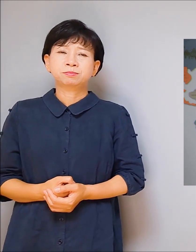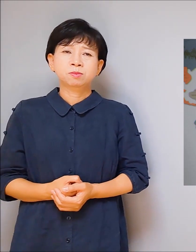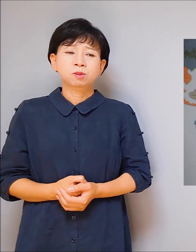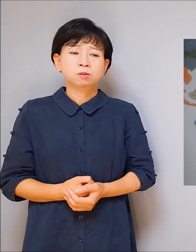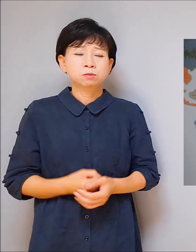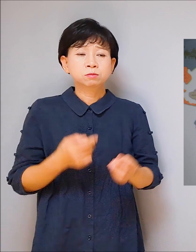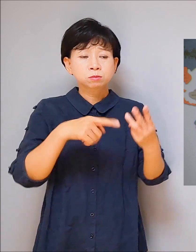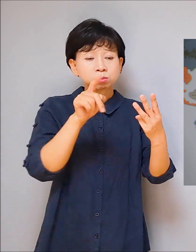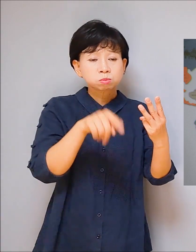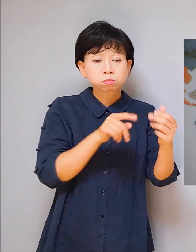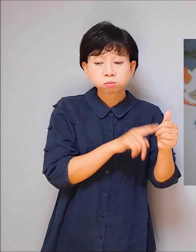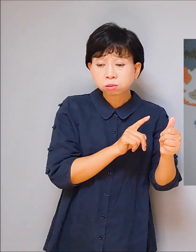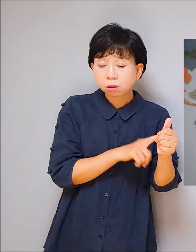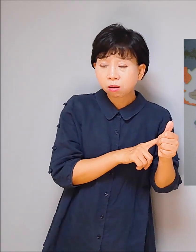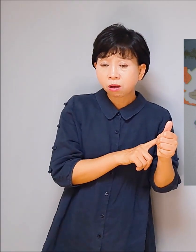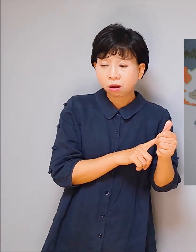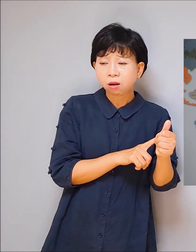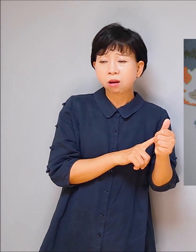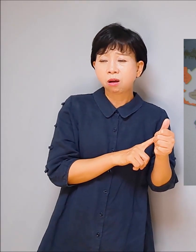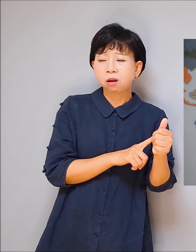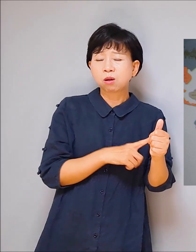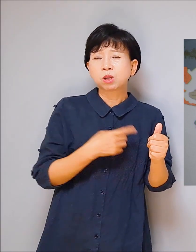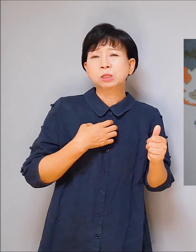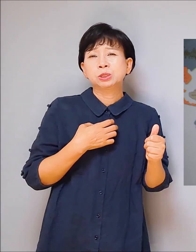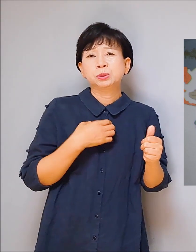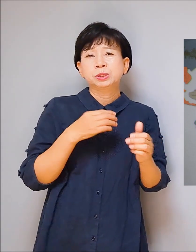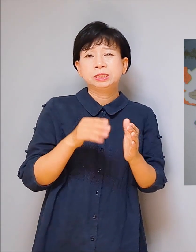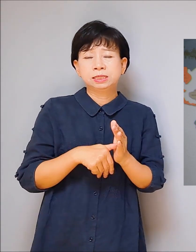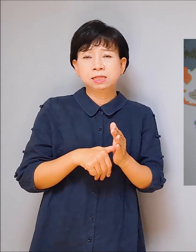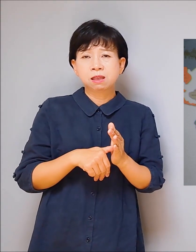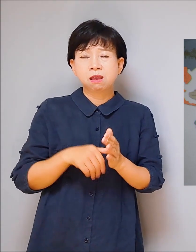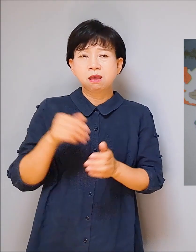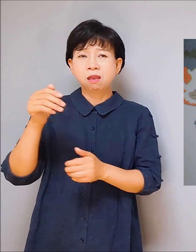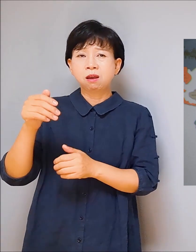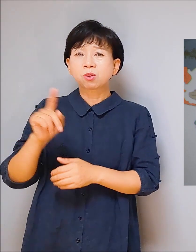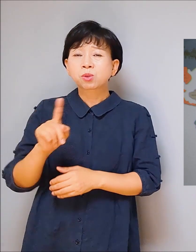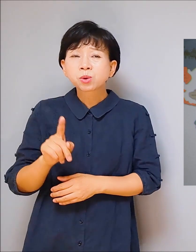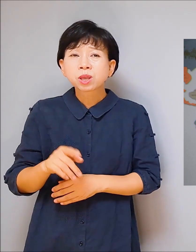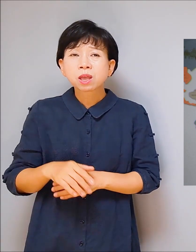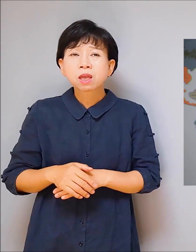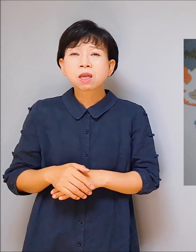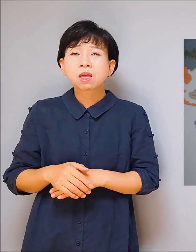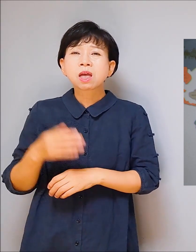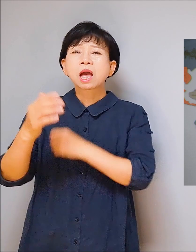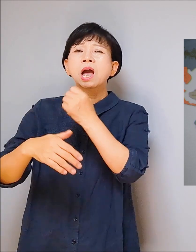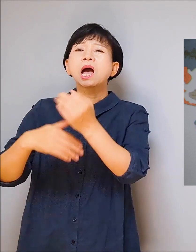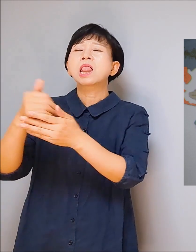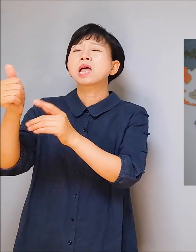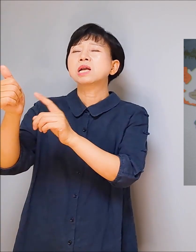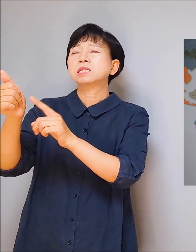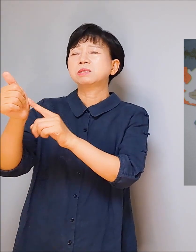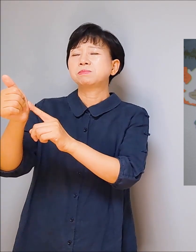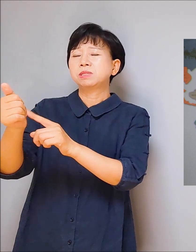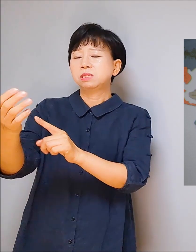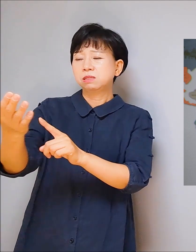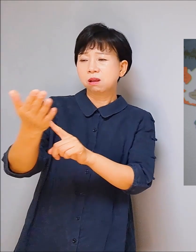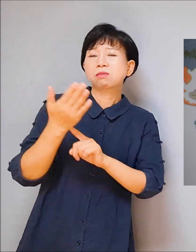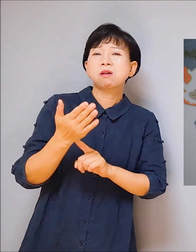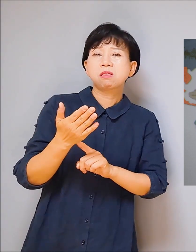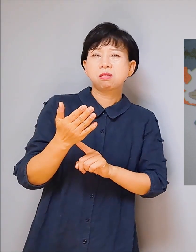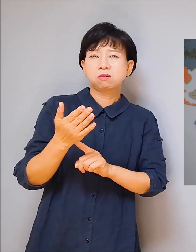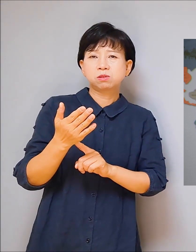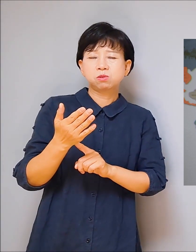꼼짝없이 라반에게 큰 봉변을 당할 위기였는데 누가 직접 나서셨어요? 하나님이 직접